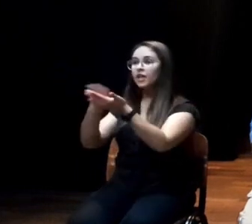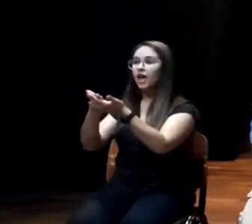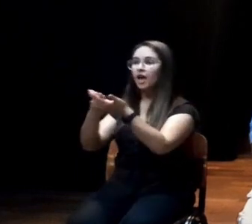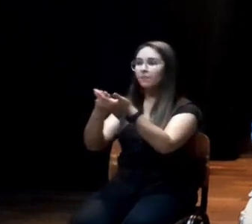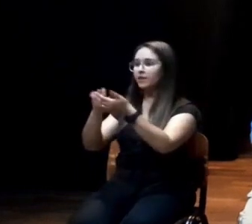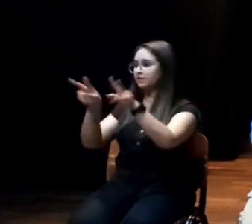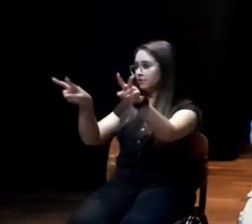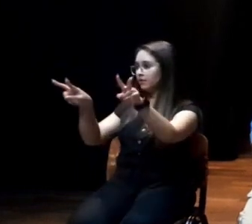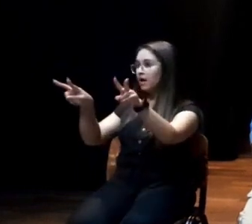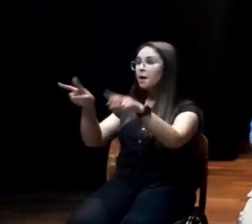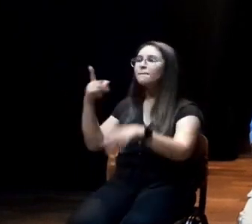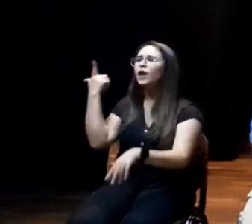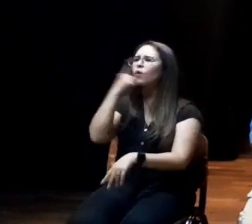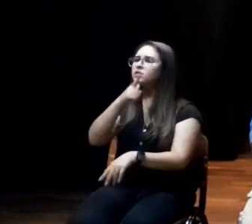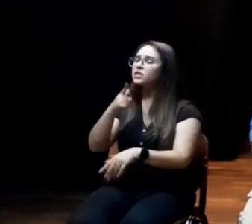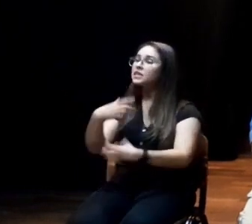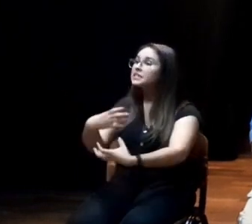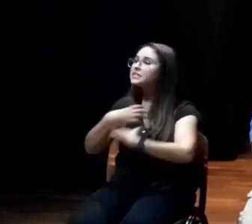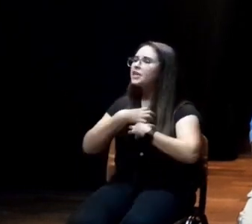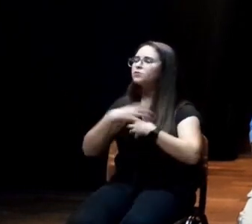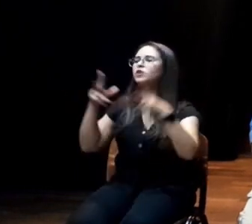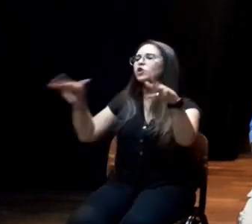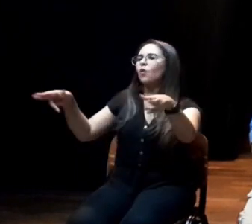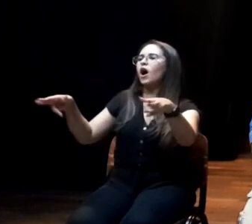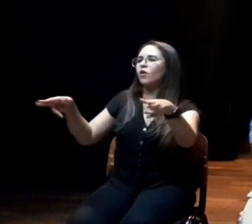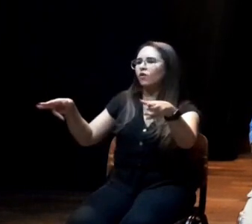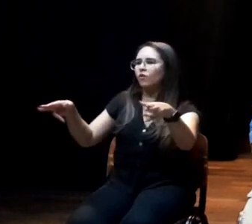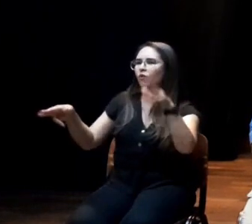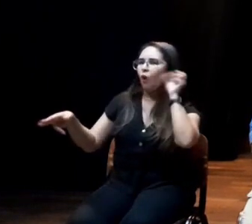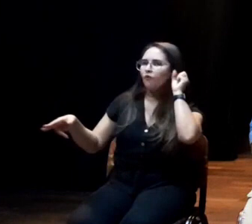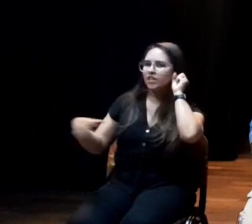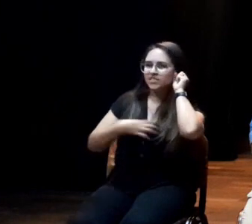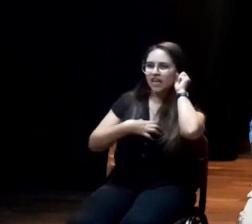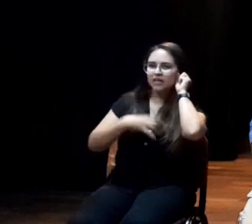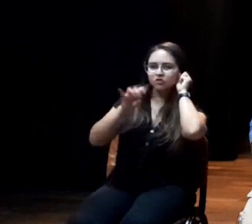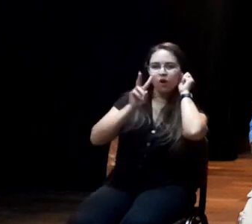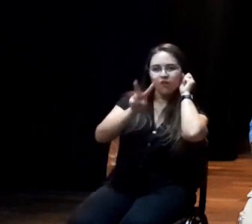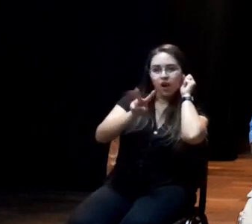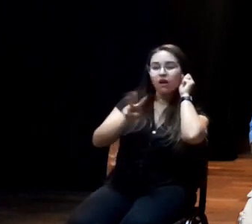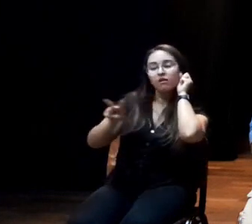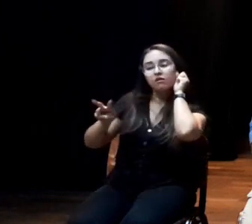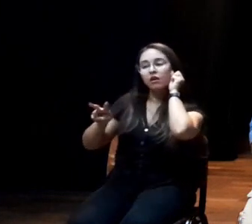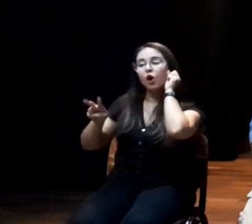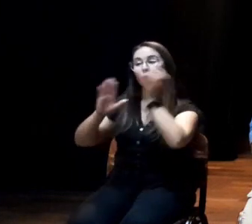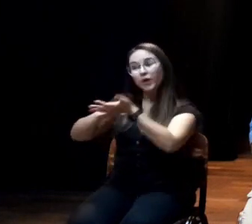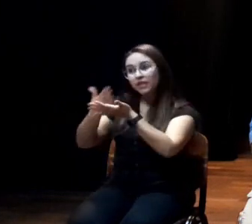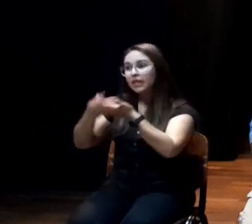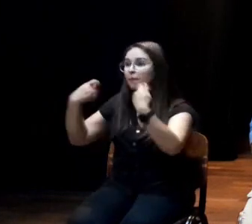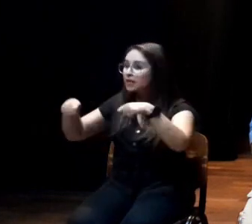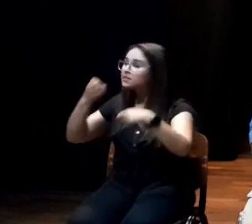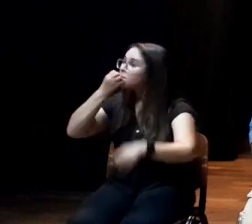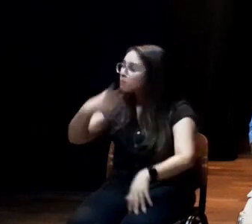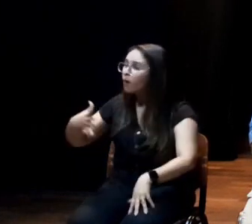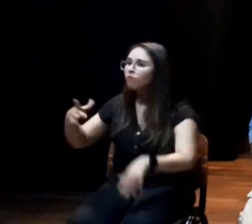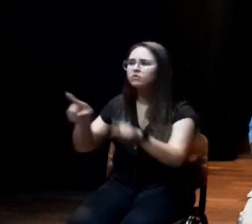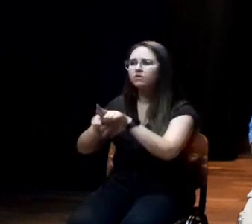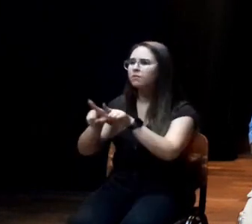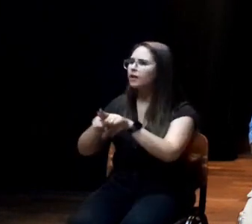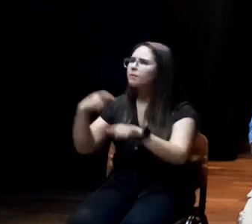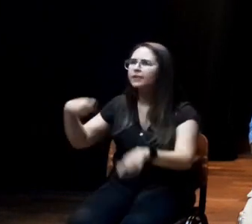Então, para ele ter aquele mesmo sentimento que o ouvinte tem, então o intérprete também tem que ser bom. Né? Ele também tem